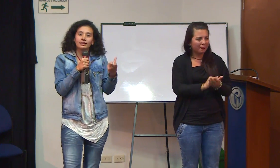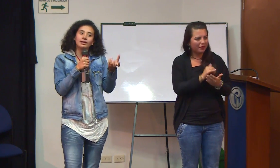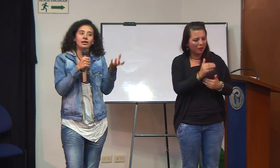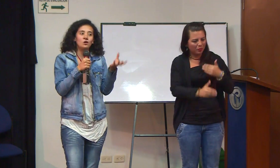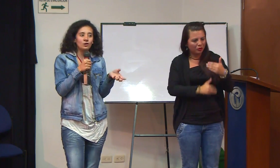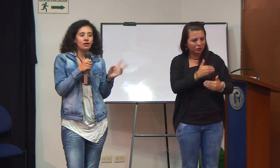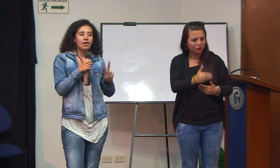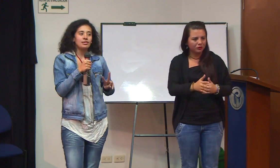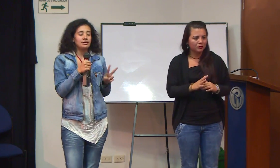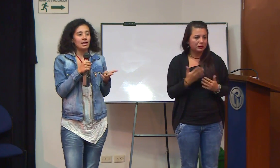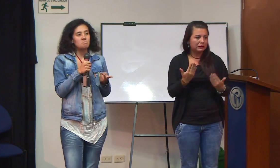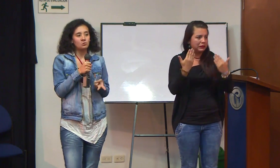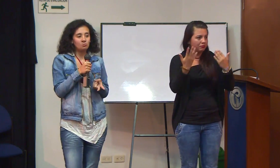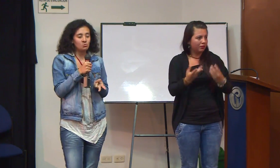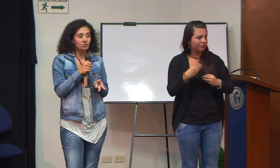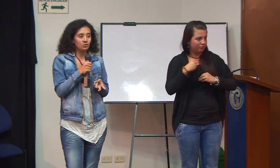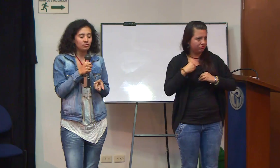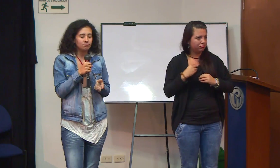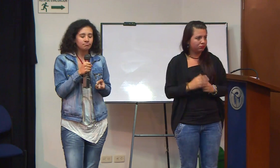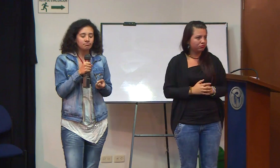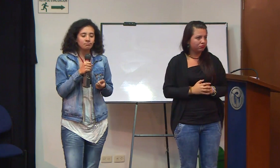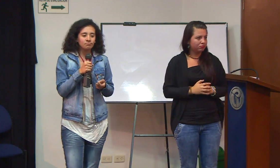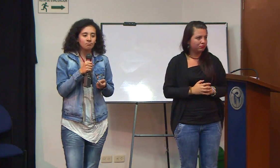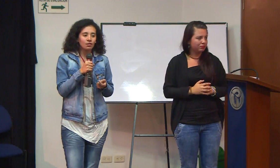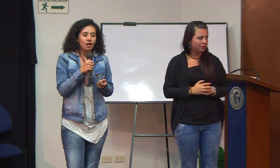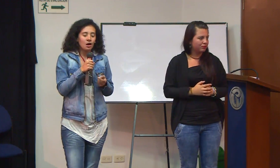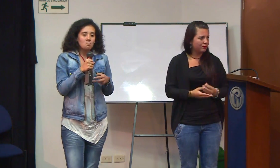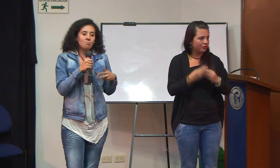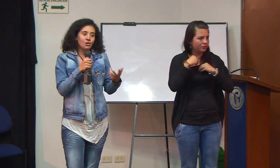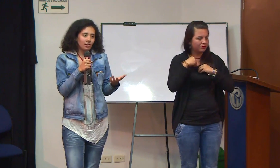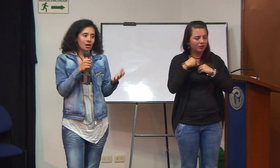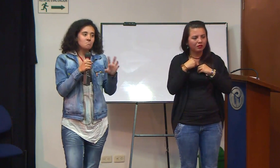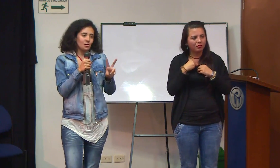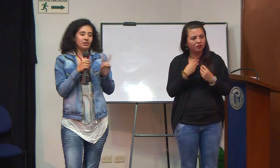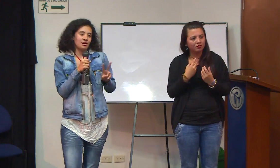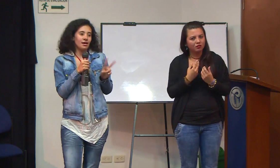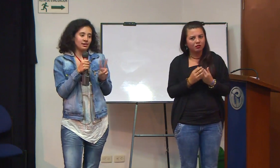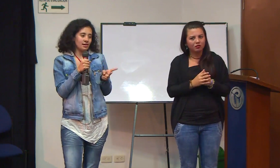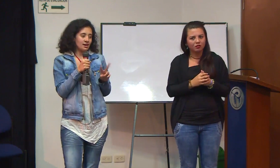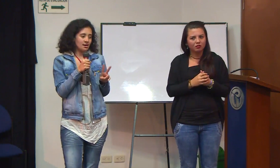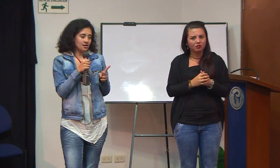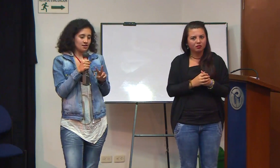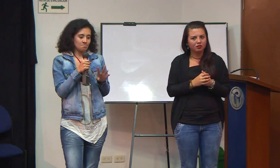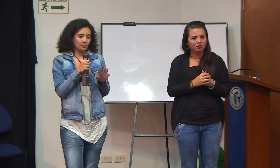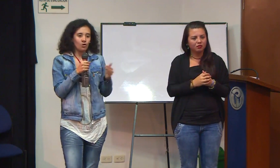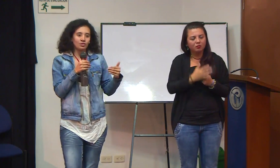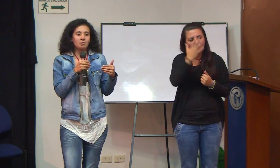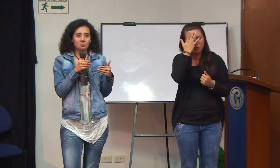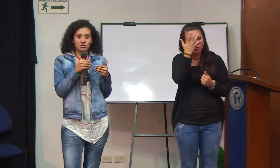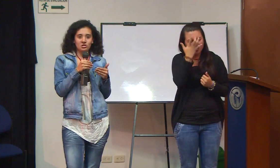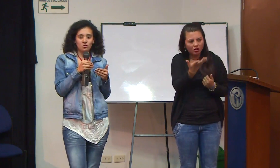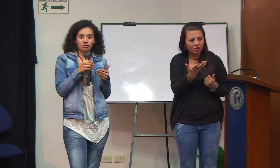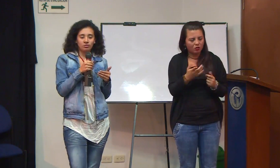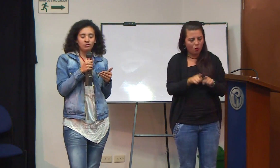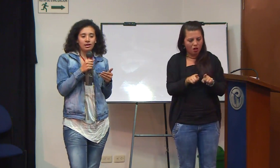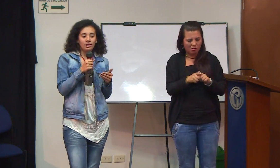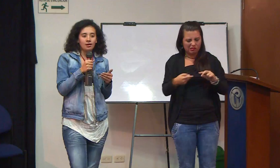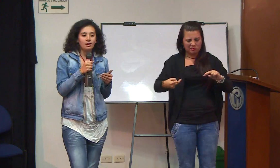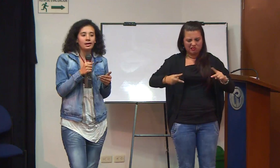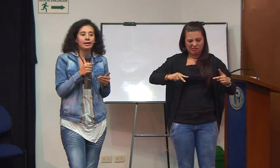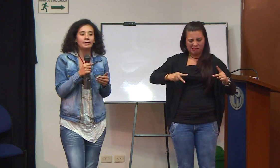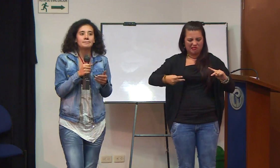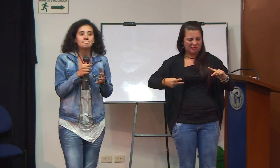bastante enriquecedor desde ambos puntos. ¿Por qué? Porque se da esa contraposición